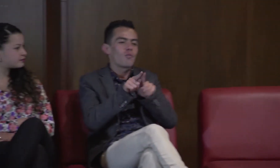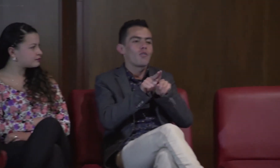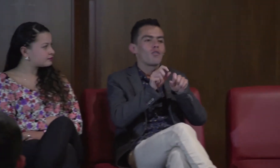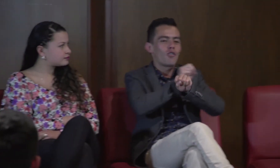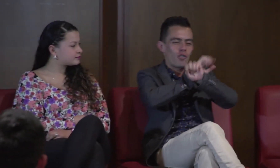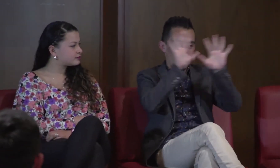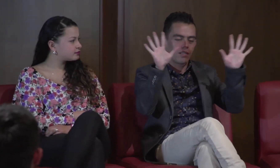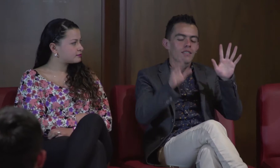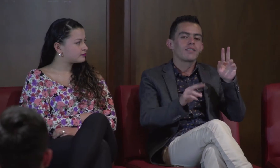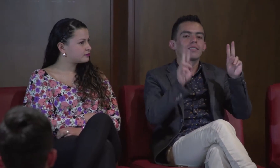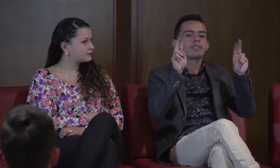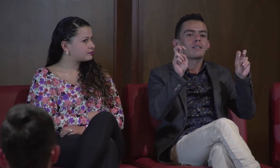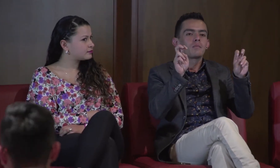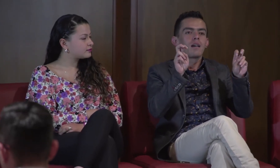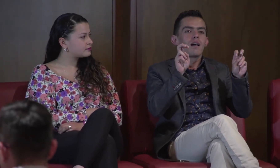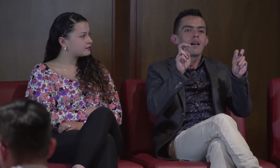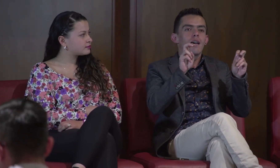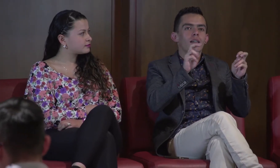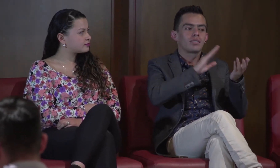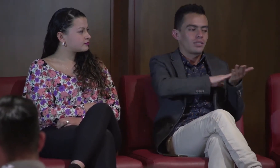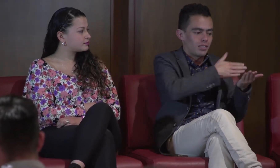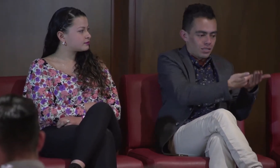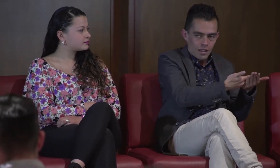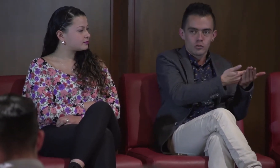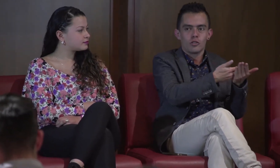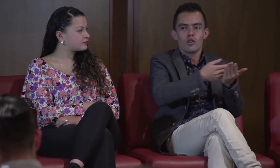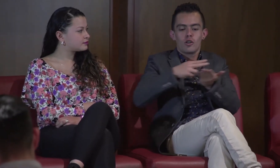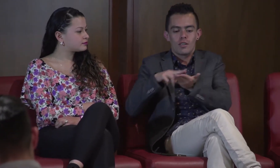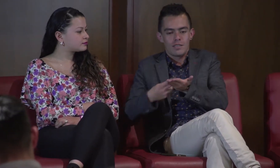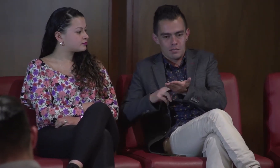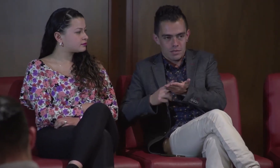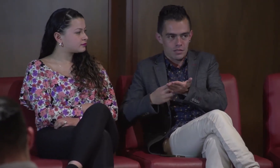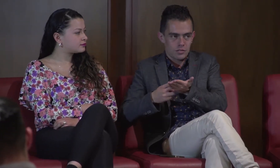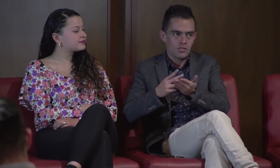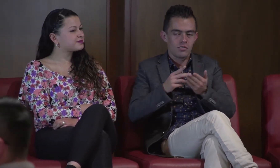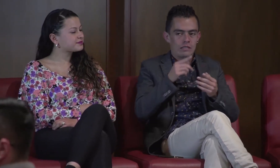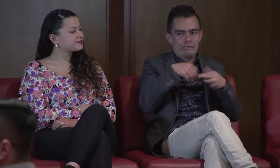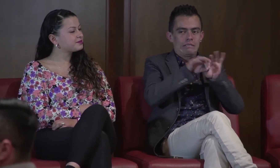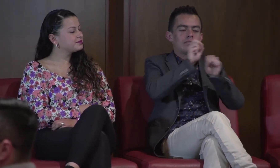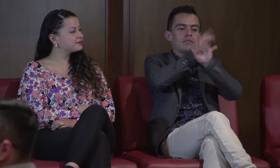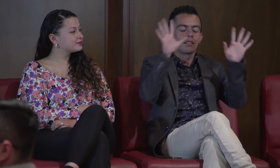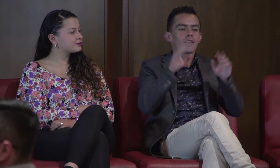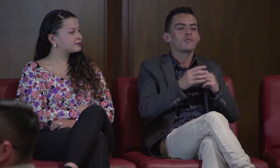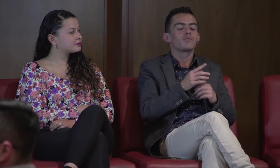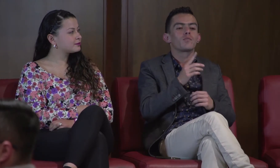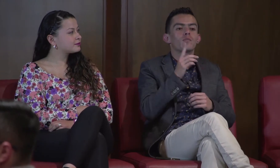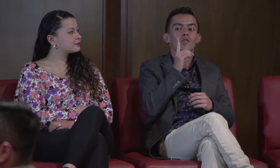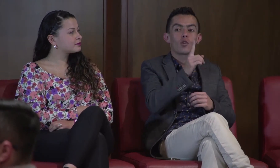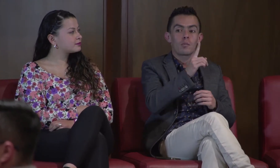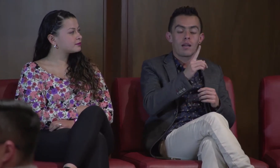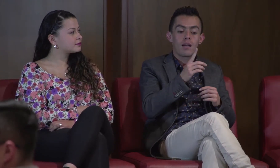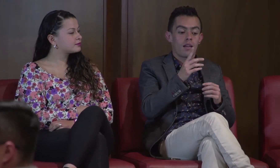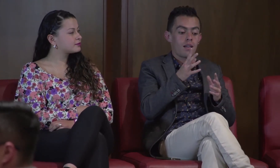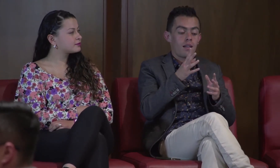Bueno, primero que todo quiero hacer unas aclaraciones respecto al tema. Hacer traducción e interpretación es